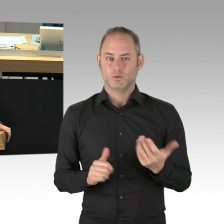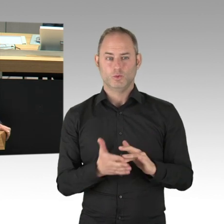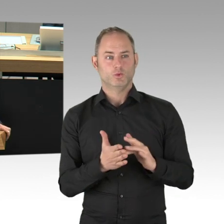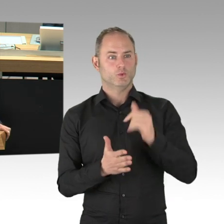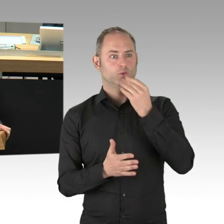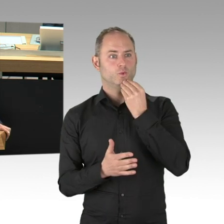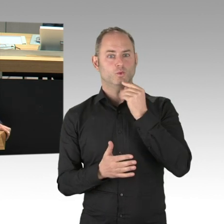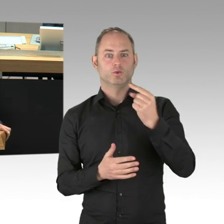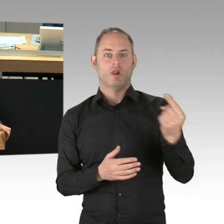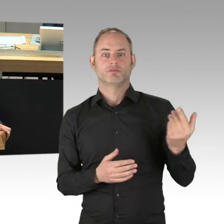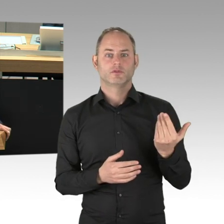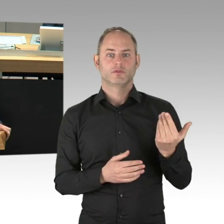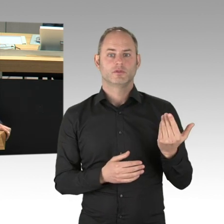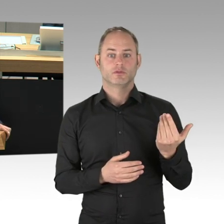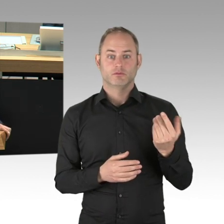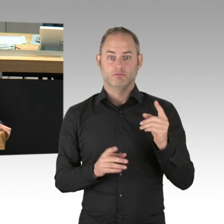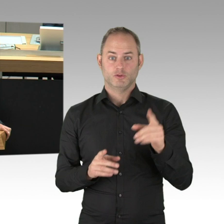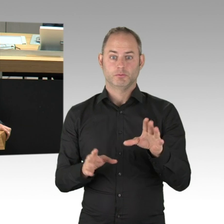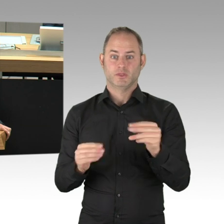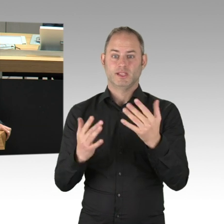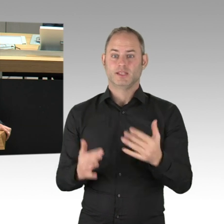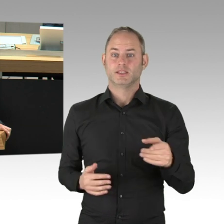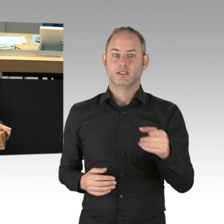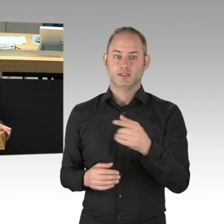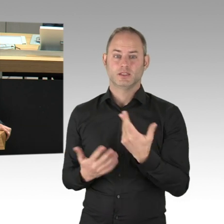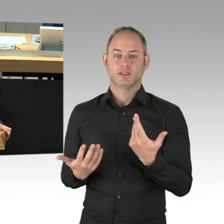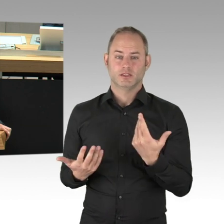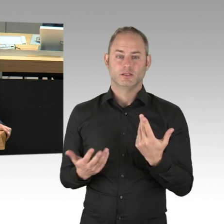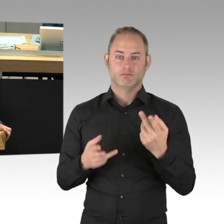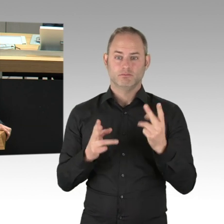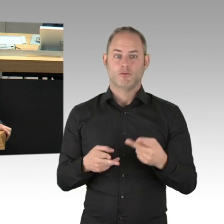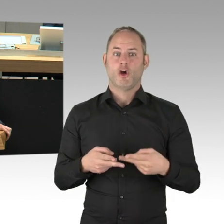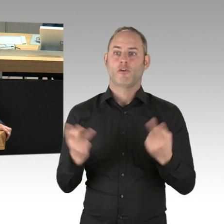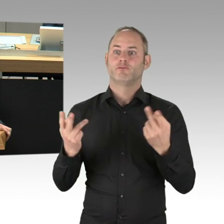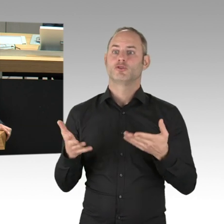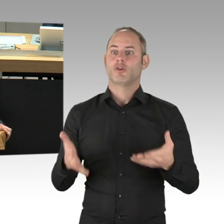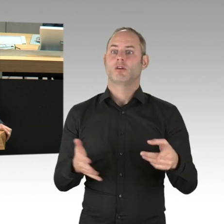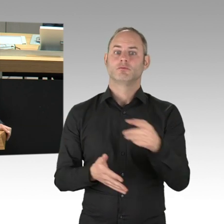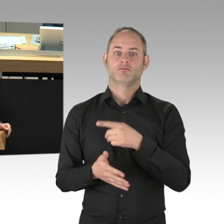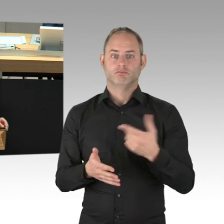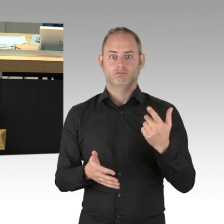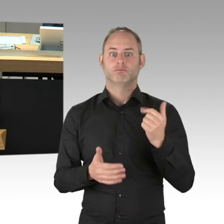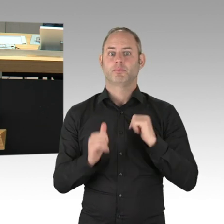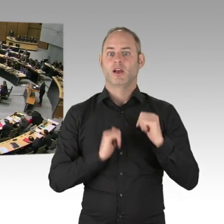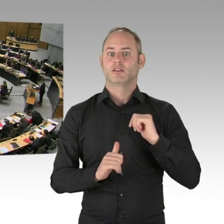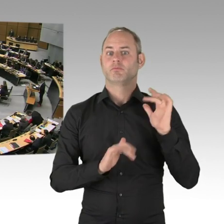und Herren, dann muss man eines festhalten, Berlin hat ein Antisemitismusproblem.